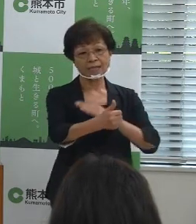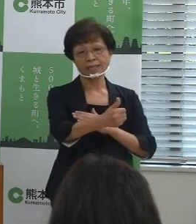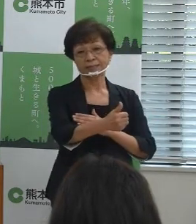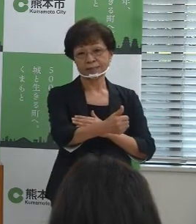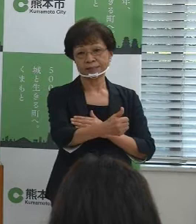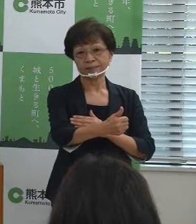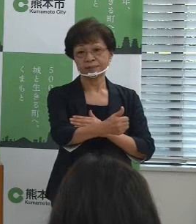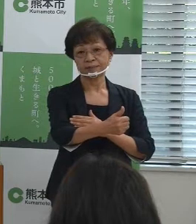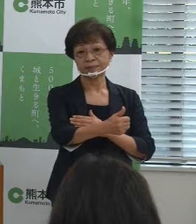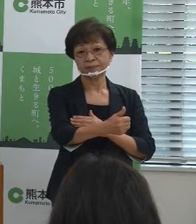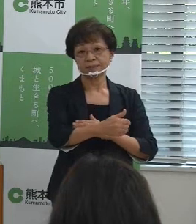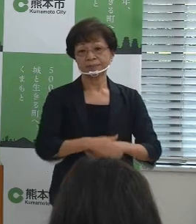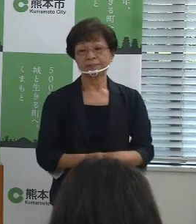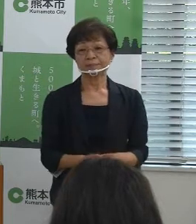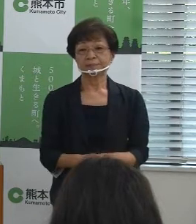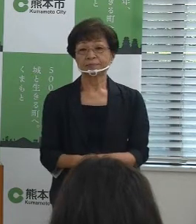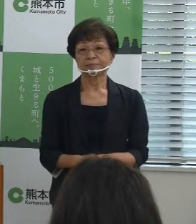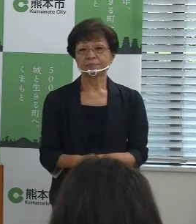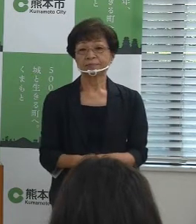し、